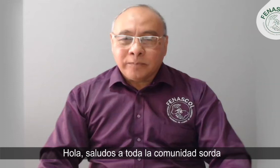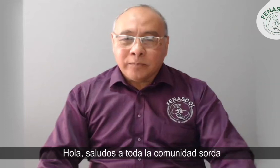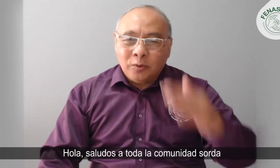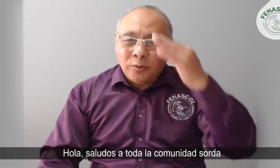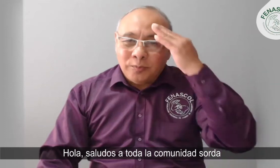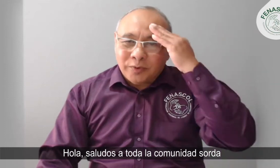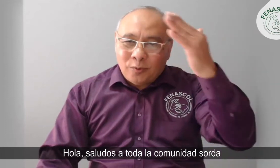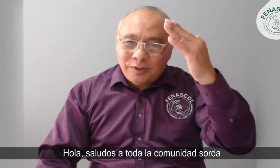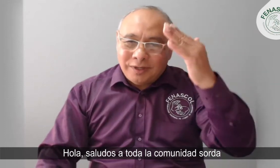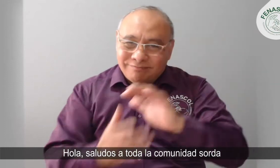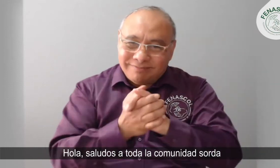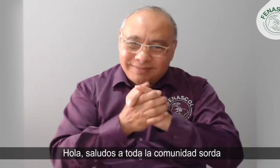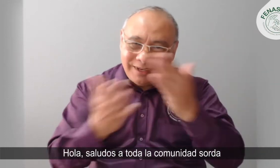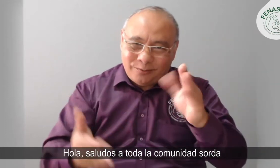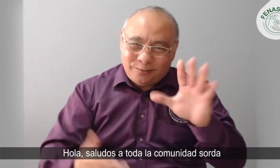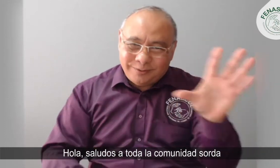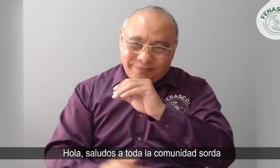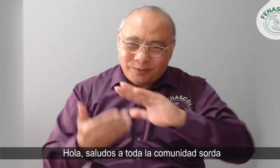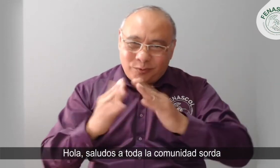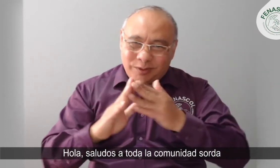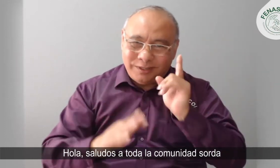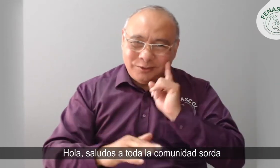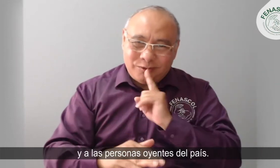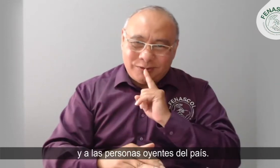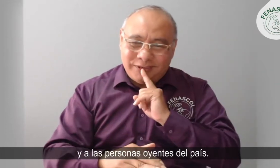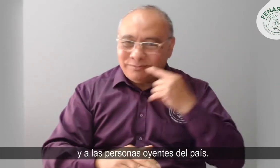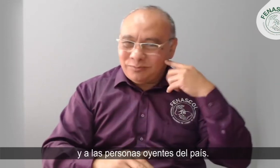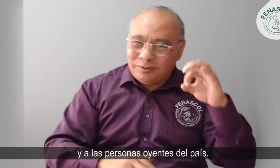Hola, saludos a toda la comunidad sorda y a las personas oyentes del país.